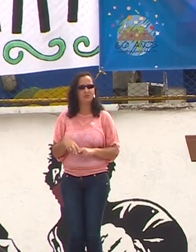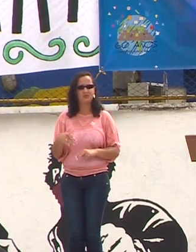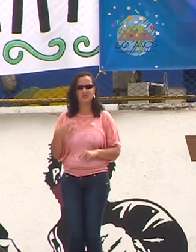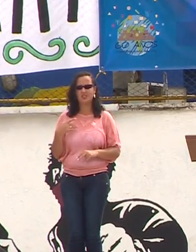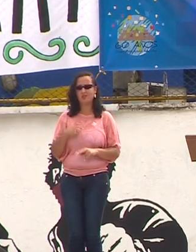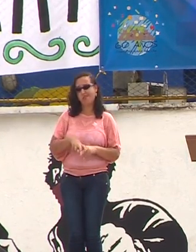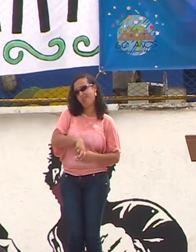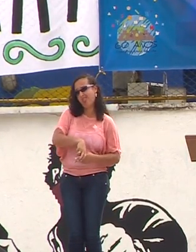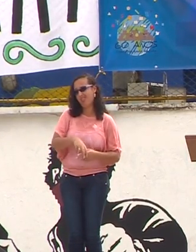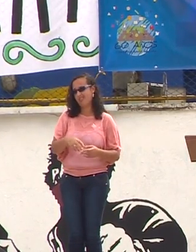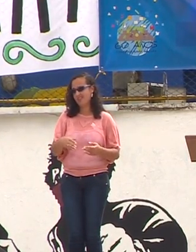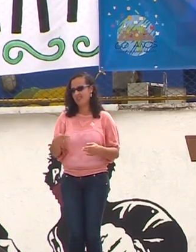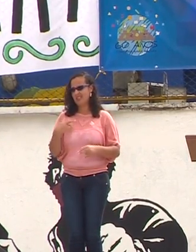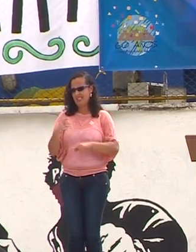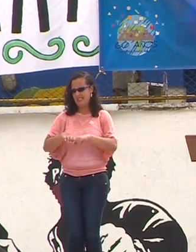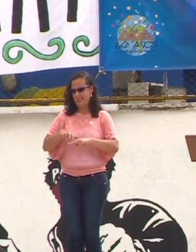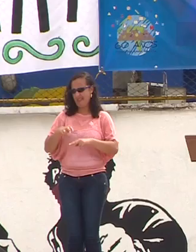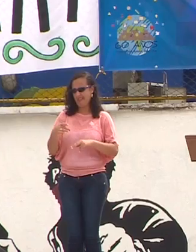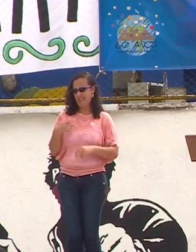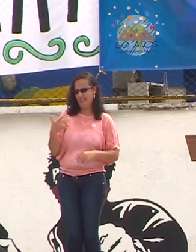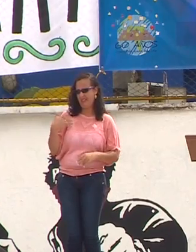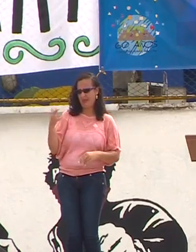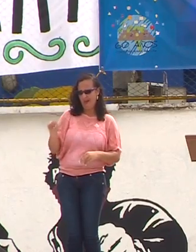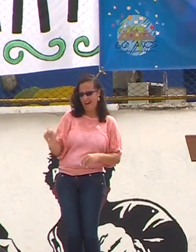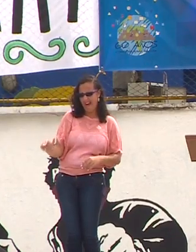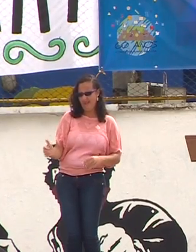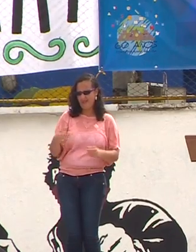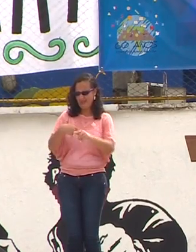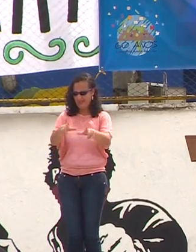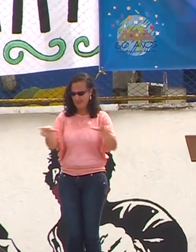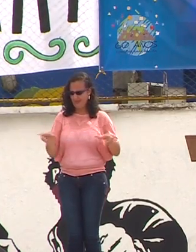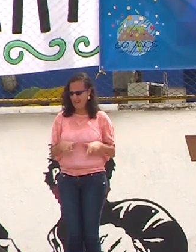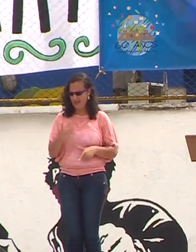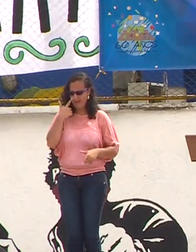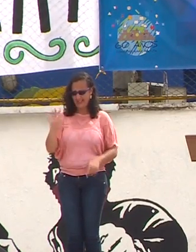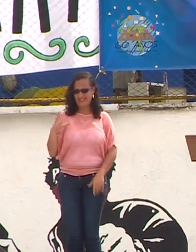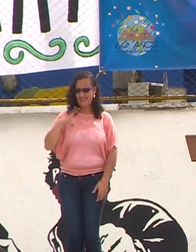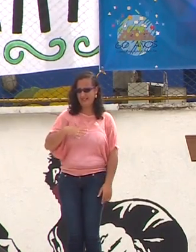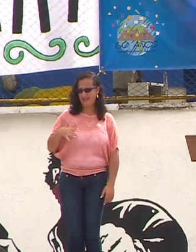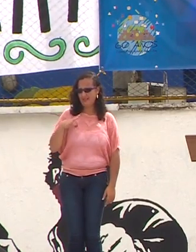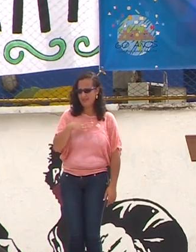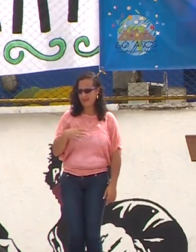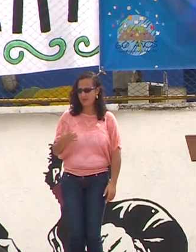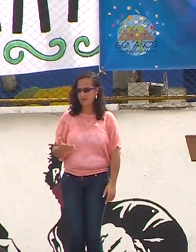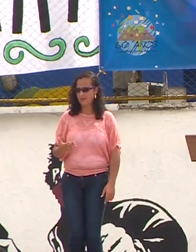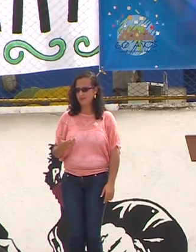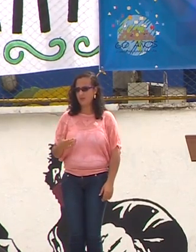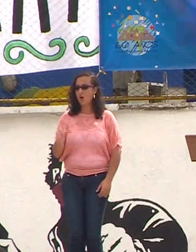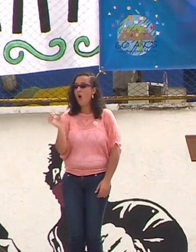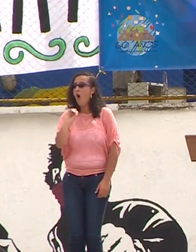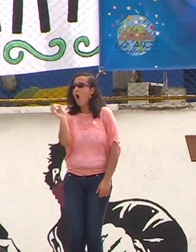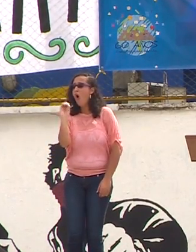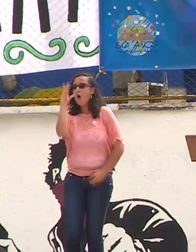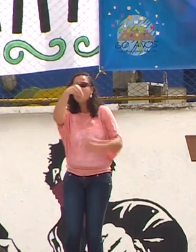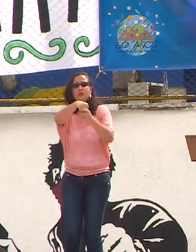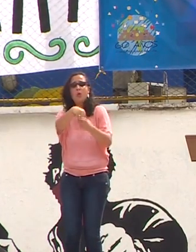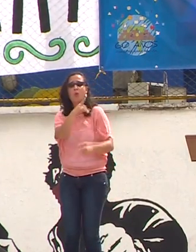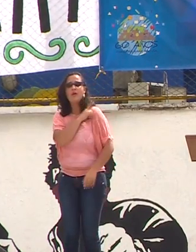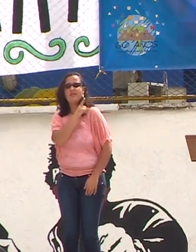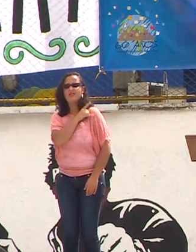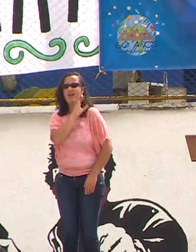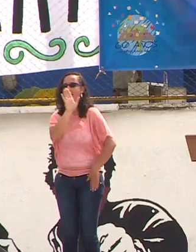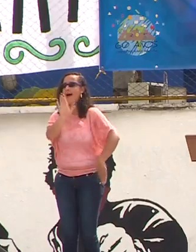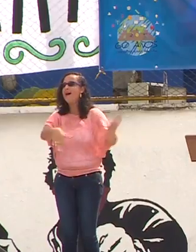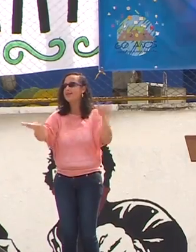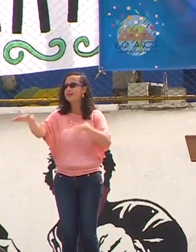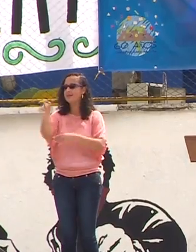deslocalizado, desalojado, donde no exista la práctica despreciable y vergonzante